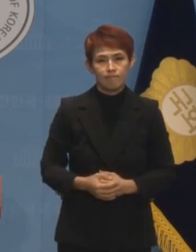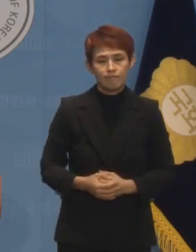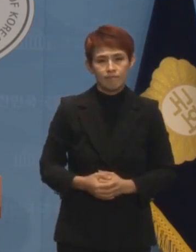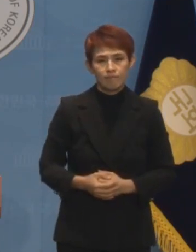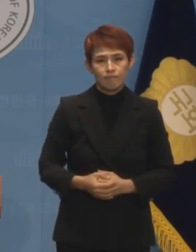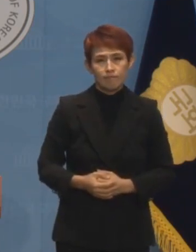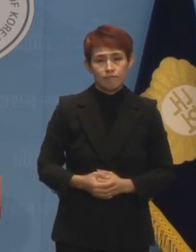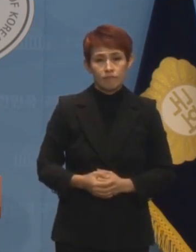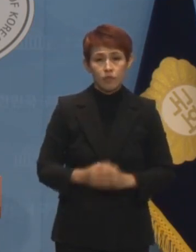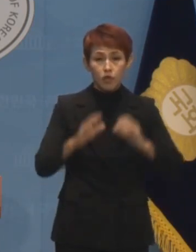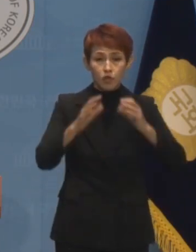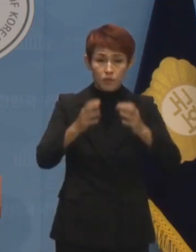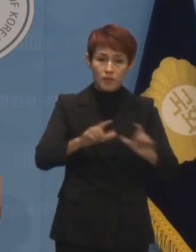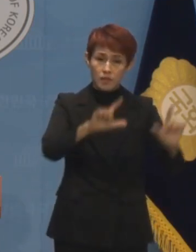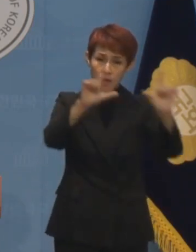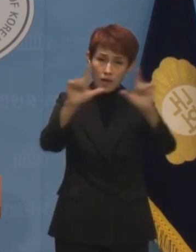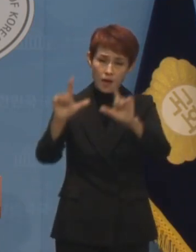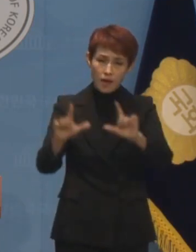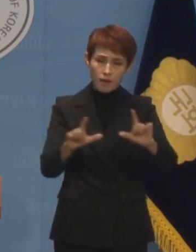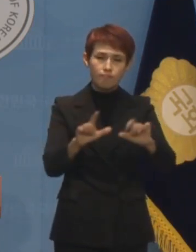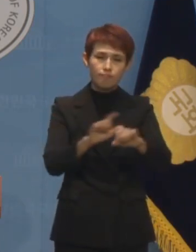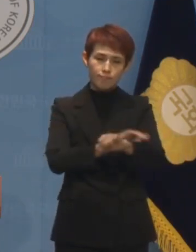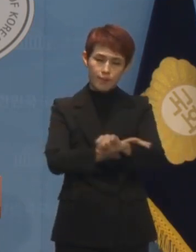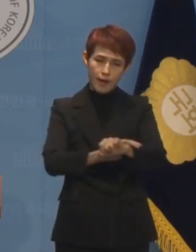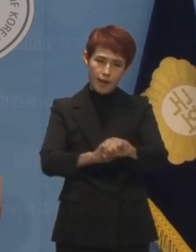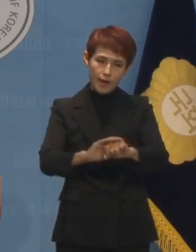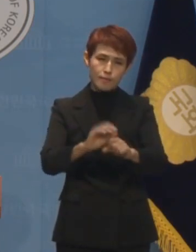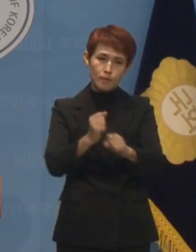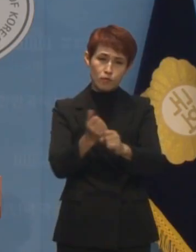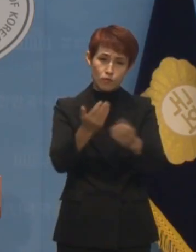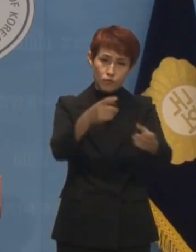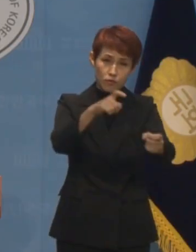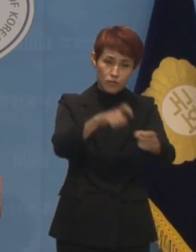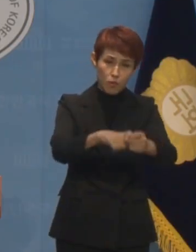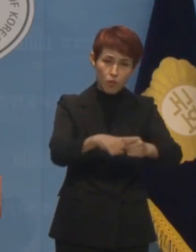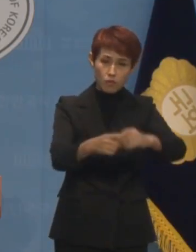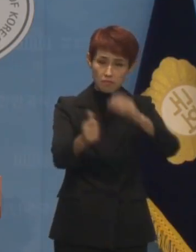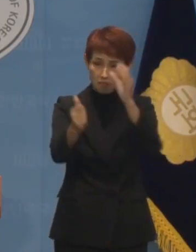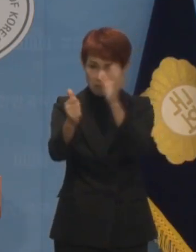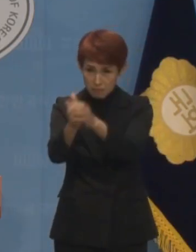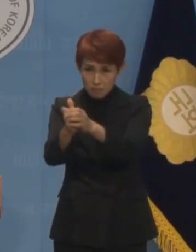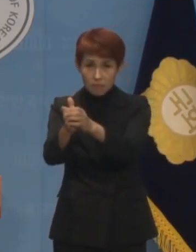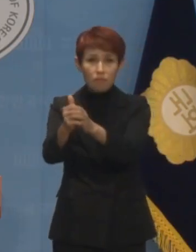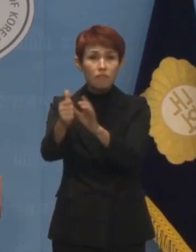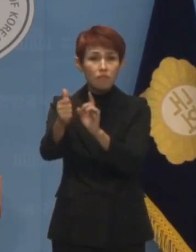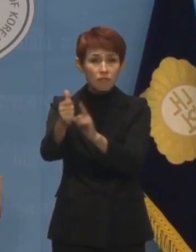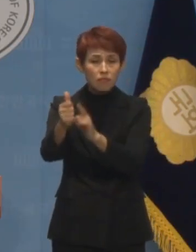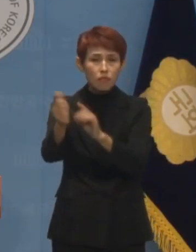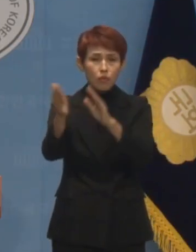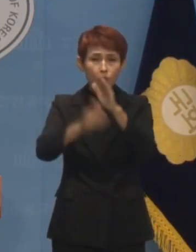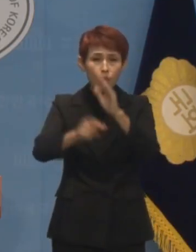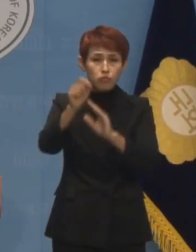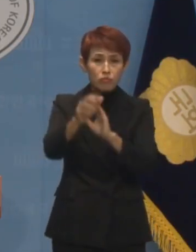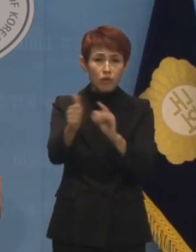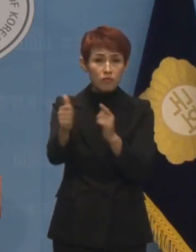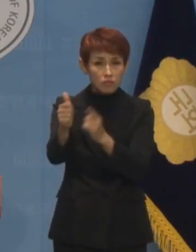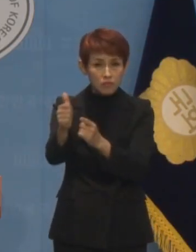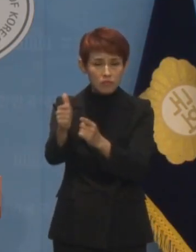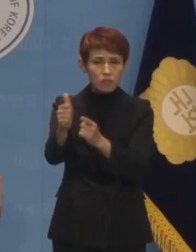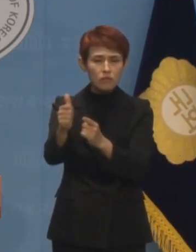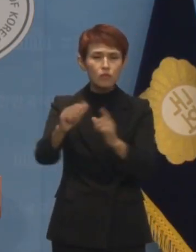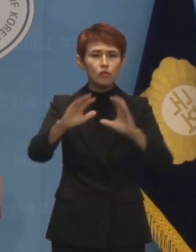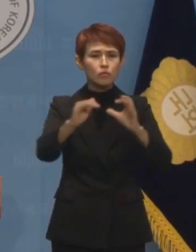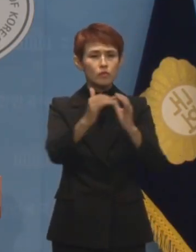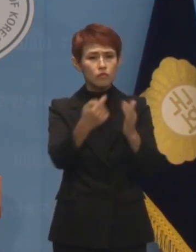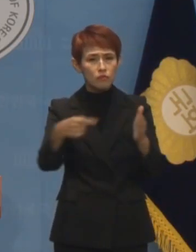이처럼 국민의 삶을 윤택하기 위해 위임받은 선출직, 임명직 공무원은 국민을